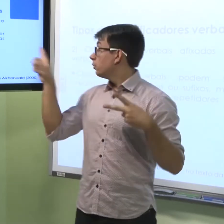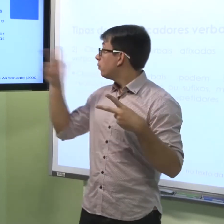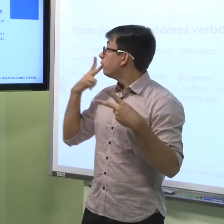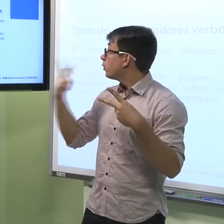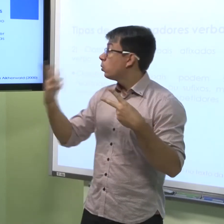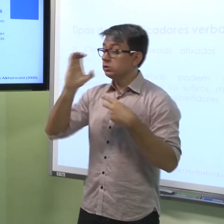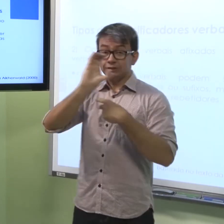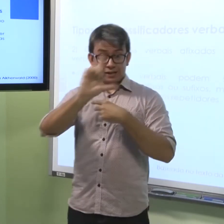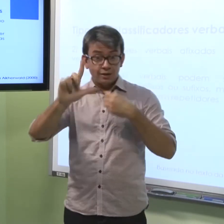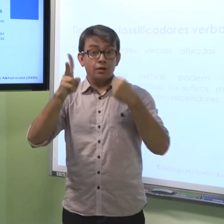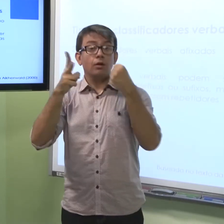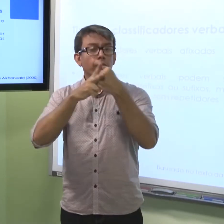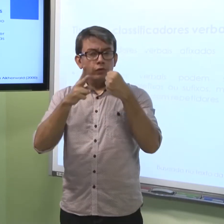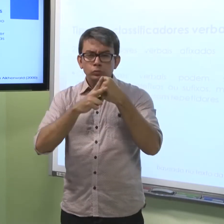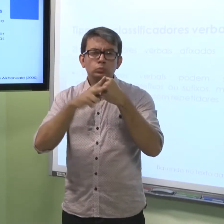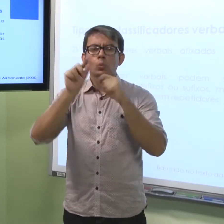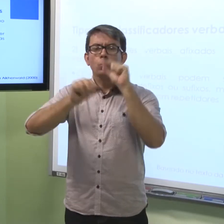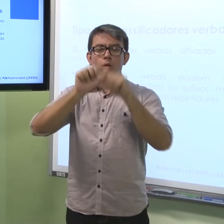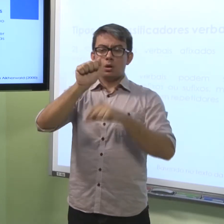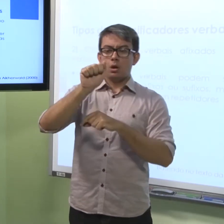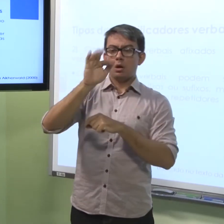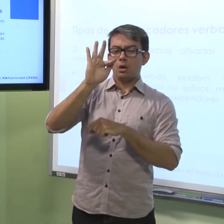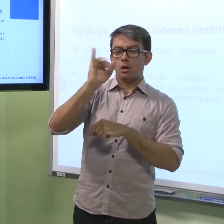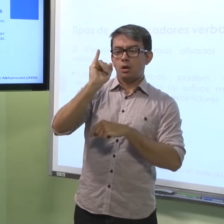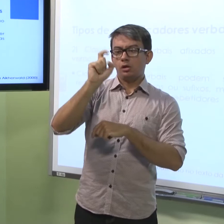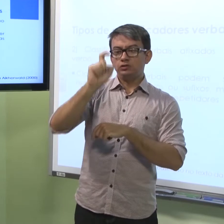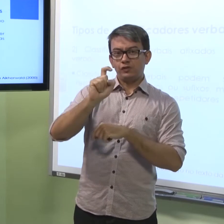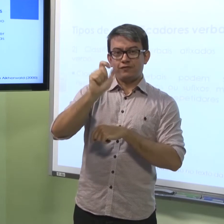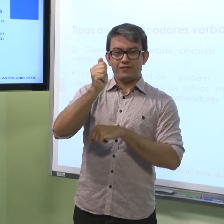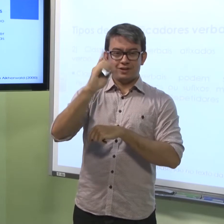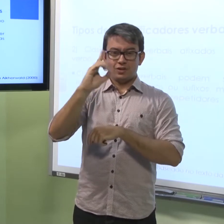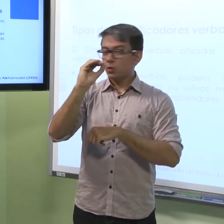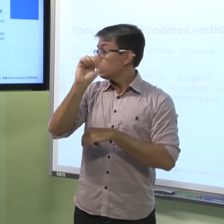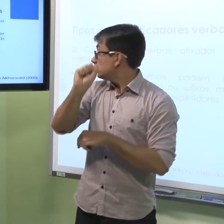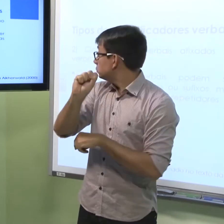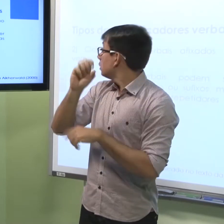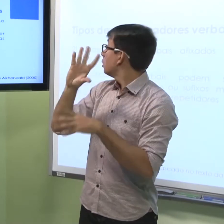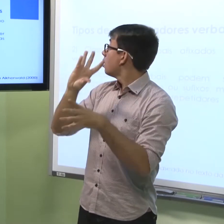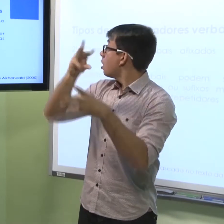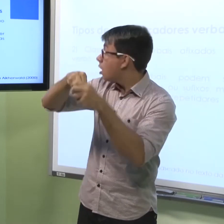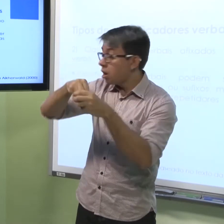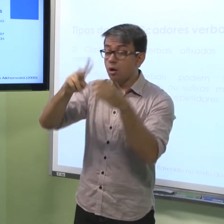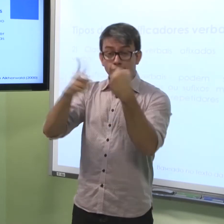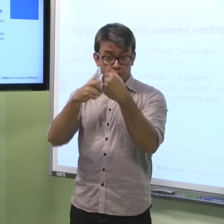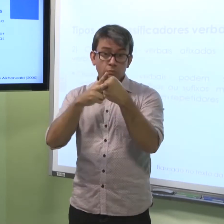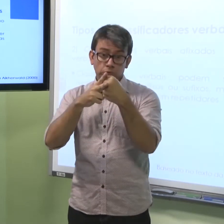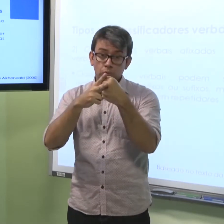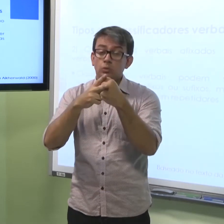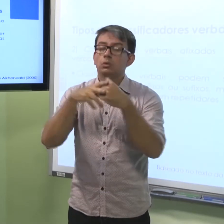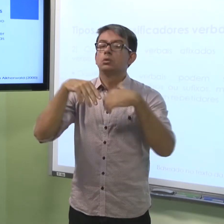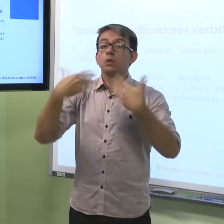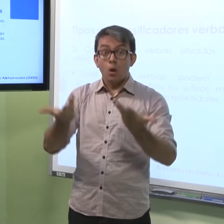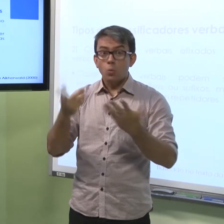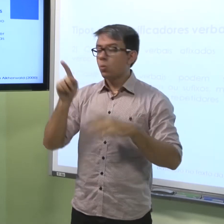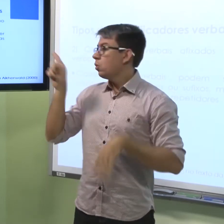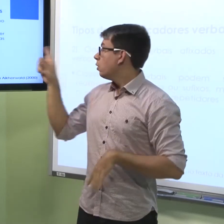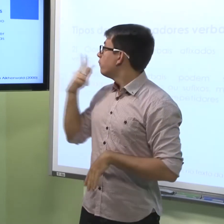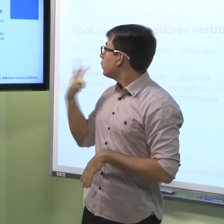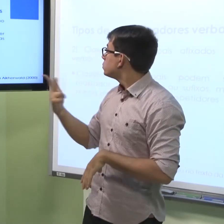O segundo tipo de classificador verbal são os classificadores verbais afixados ao